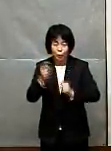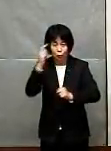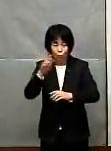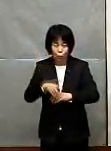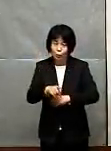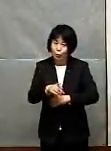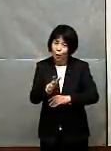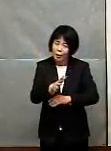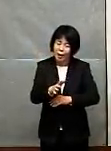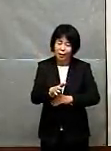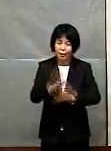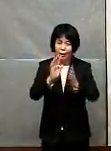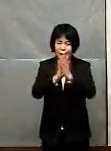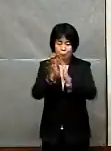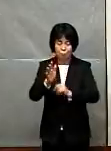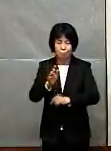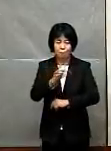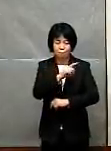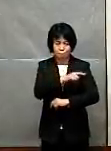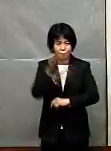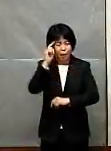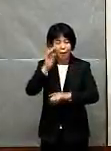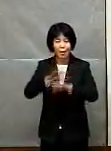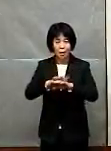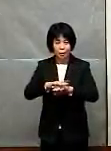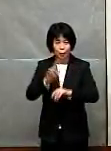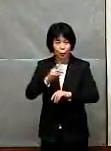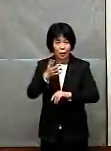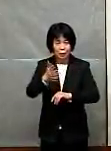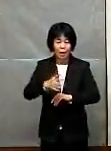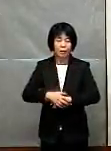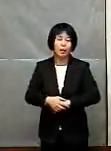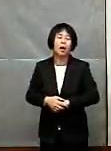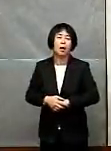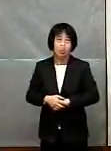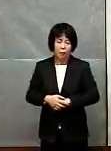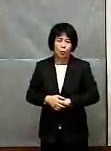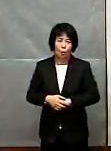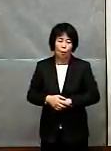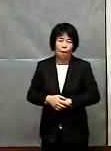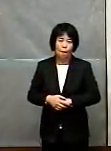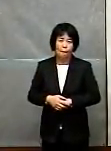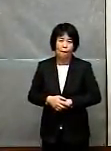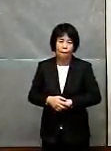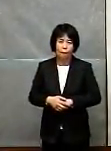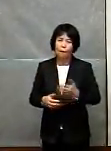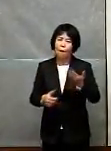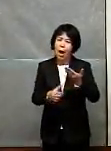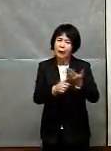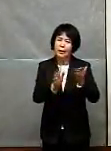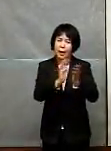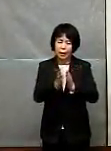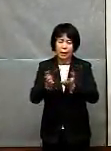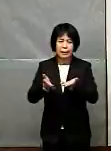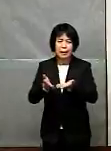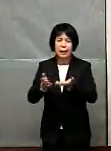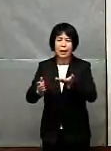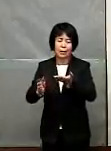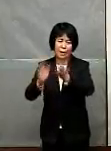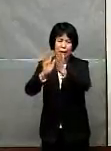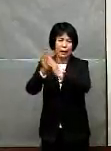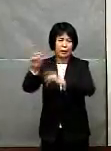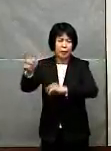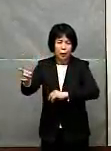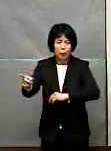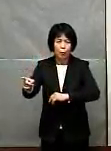この辺り県としての、知事のお考えをお聞かせください。 はい、本当に、秋田県でも、そして新潟県でも